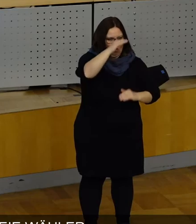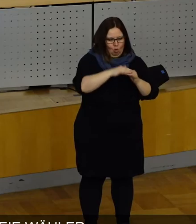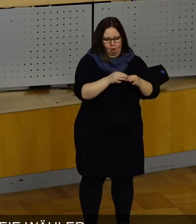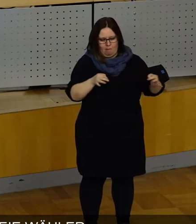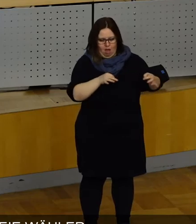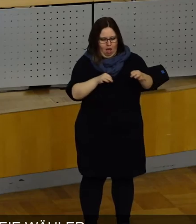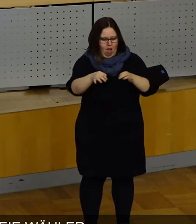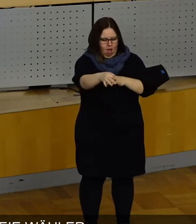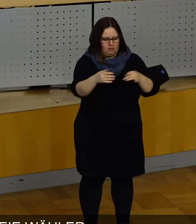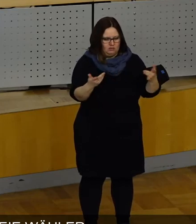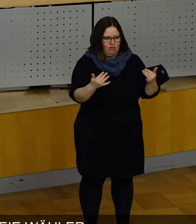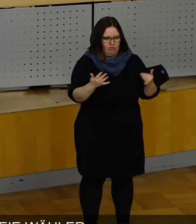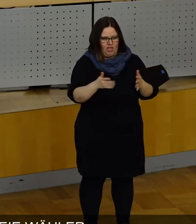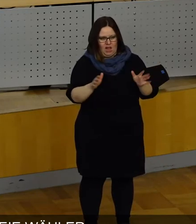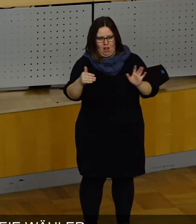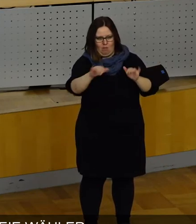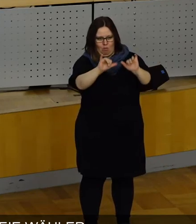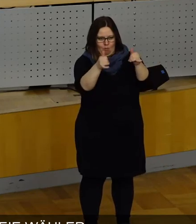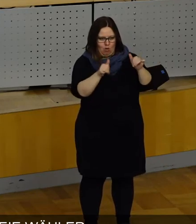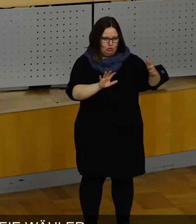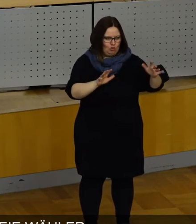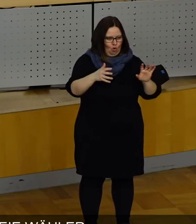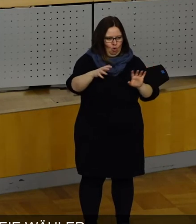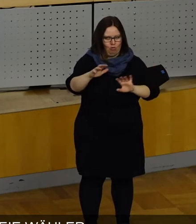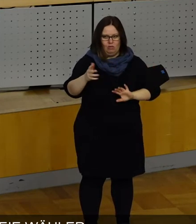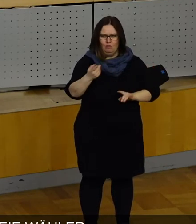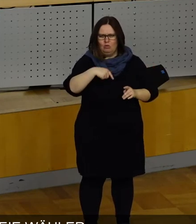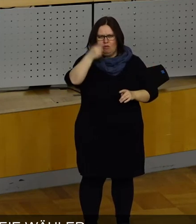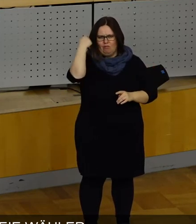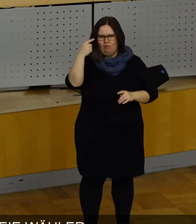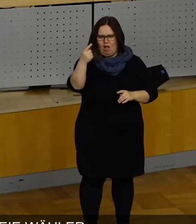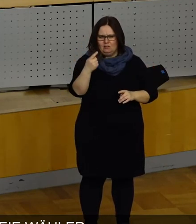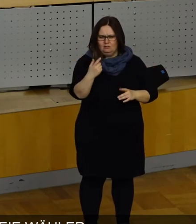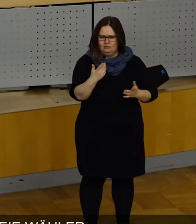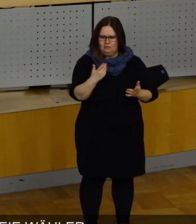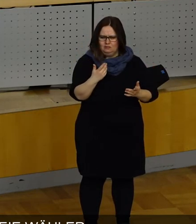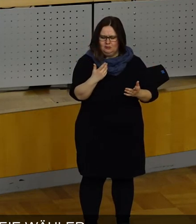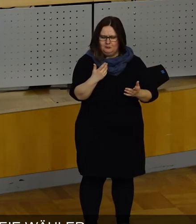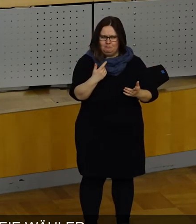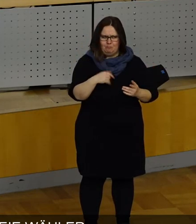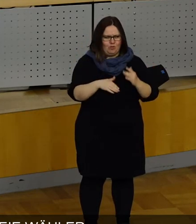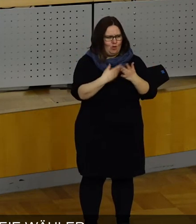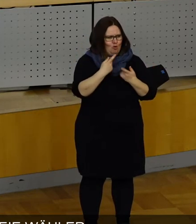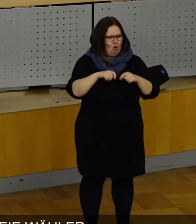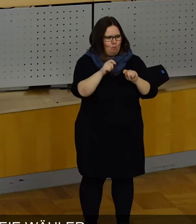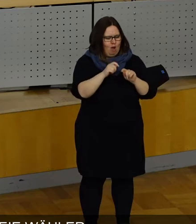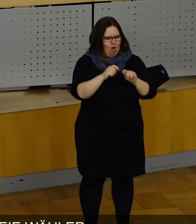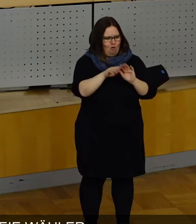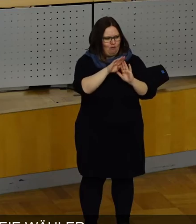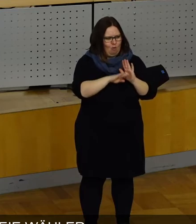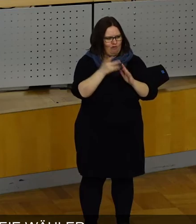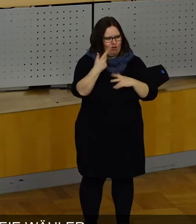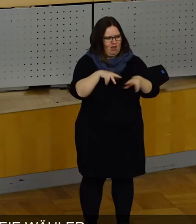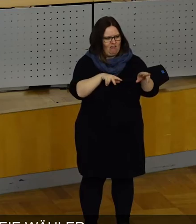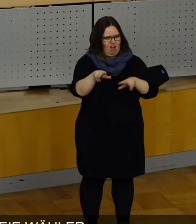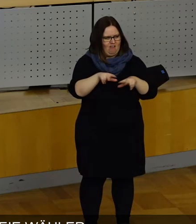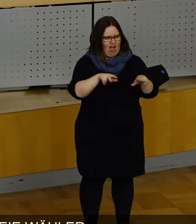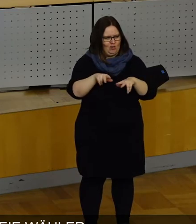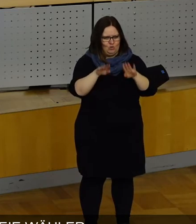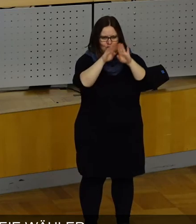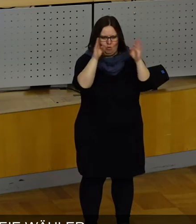Maßstab, um Proportion. Wir alle können uns noch an die Diskussion um das Neubauvorhaben eines Verwaltungsgebäudes am